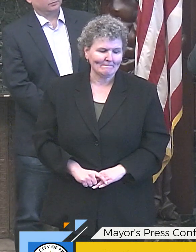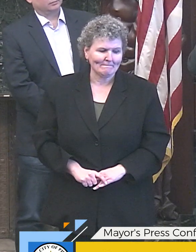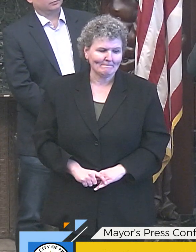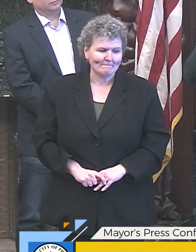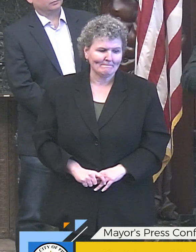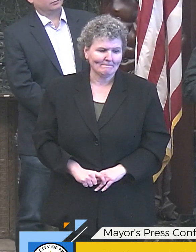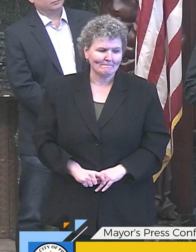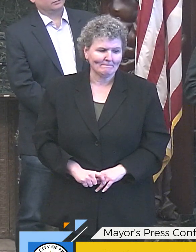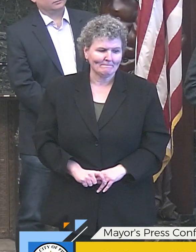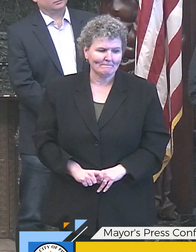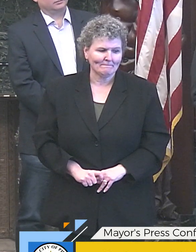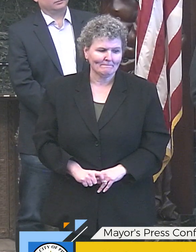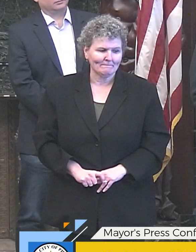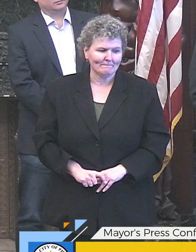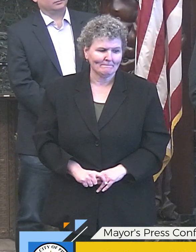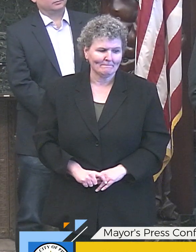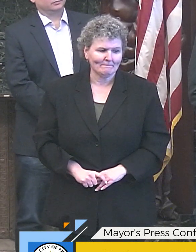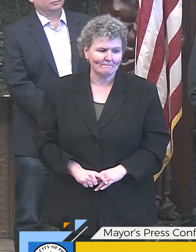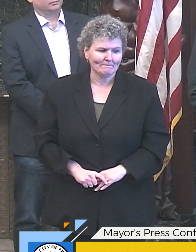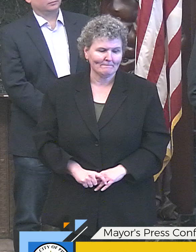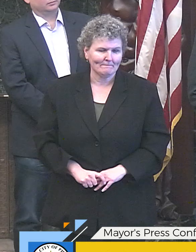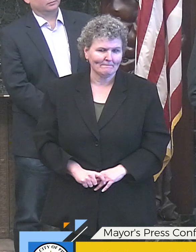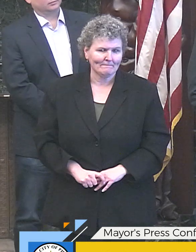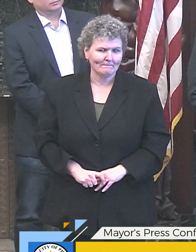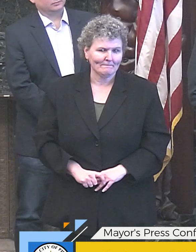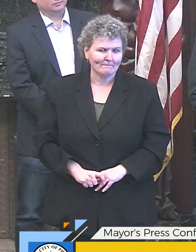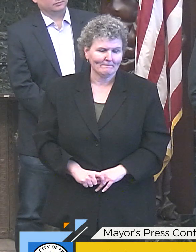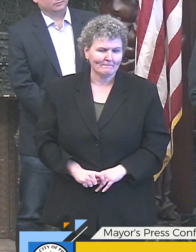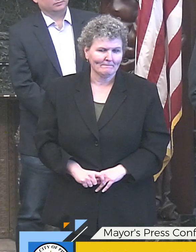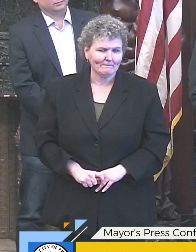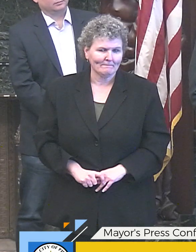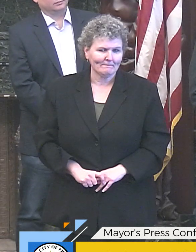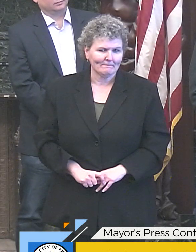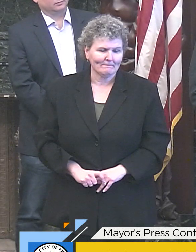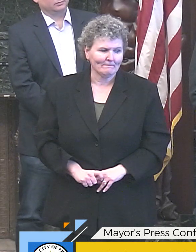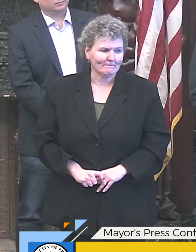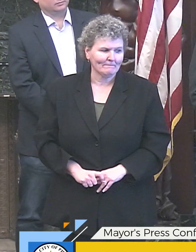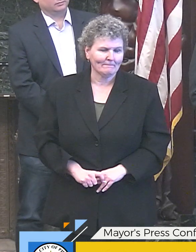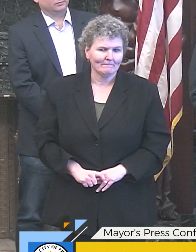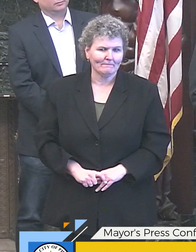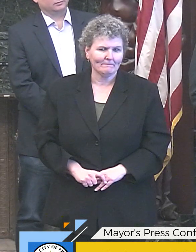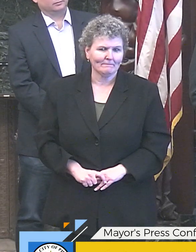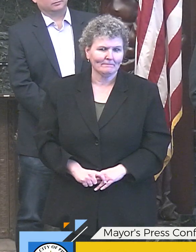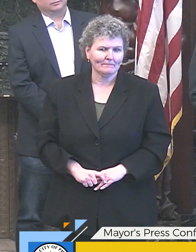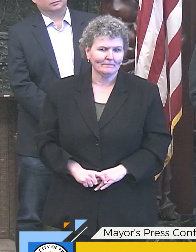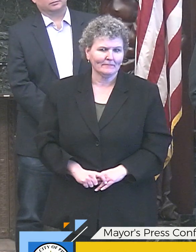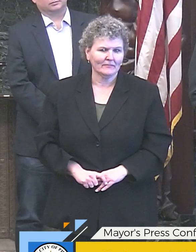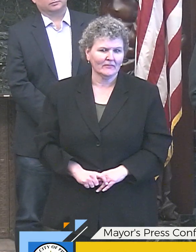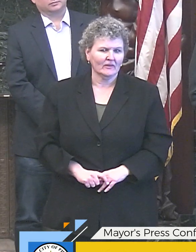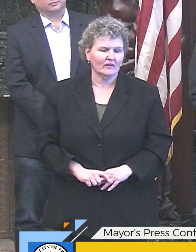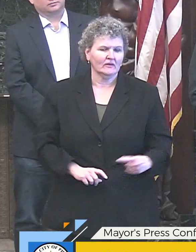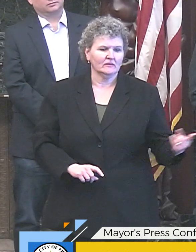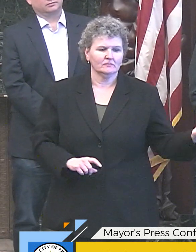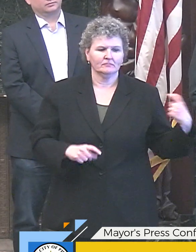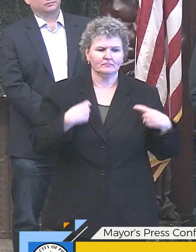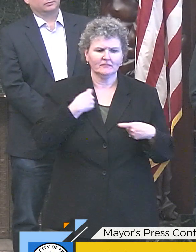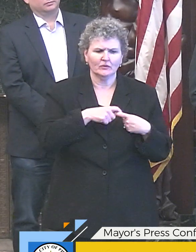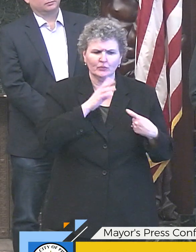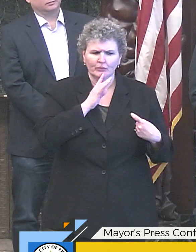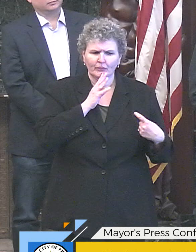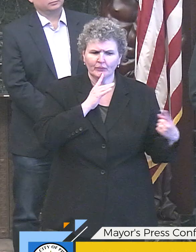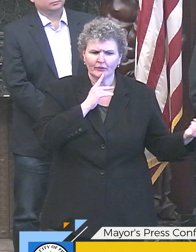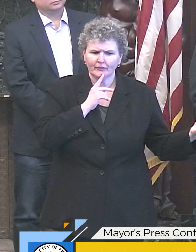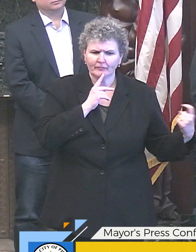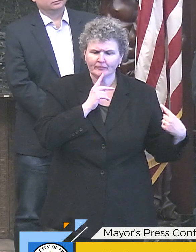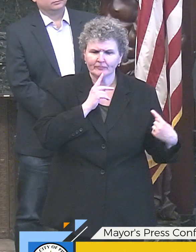respecto sabiendo que ahora esta necesidad. Sí, solamente considerar que fueron más de 5 o 6 llamadas de diferentes personas